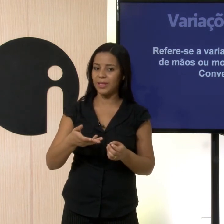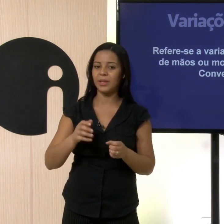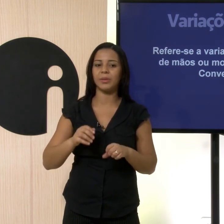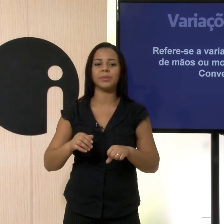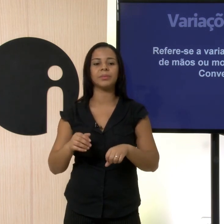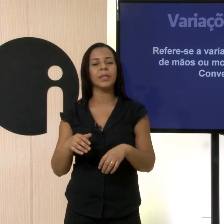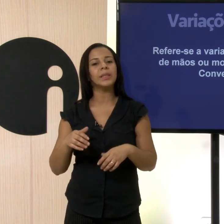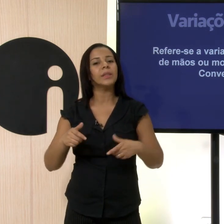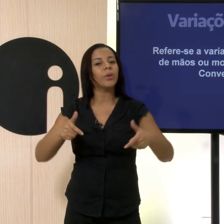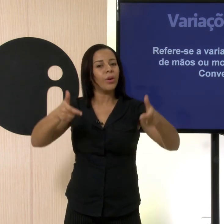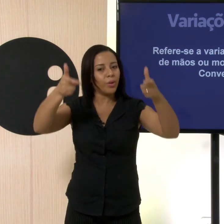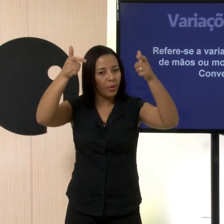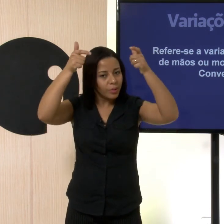ação. Coroa,